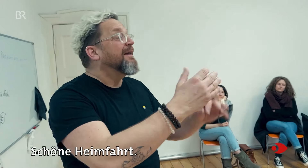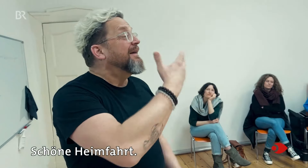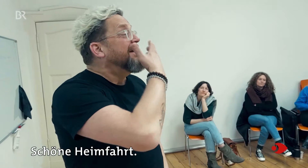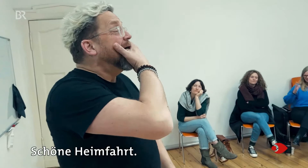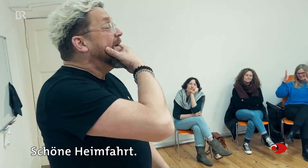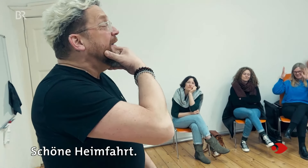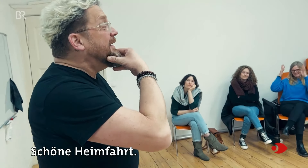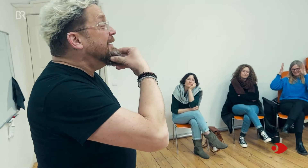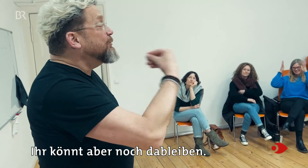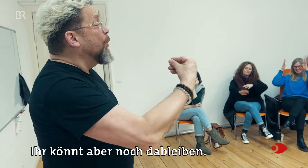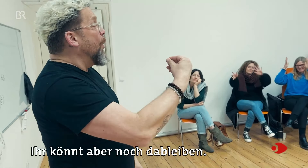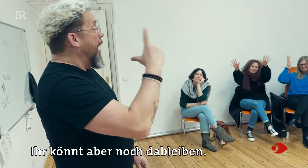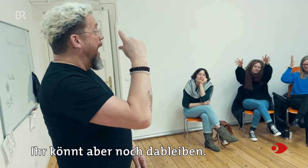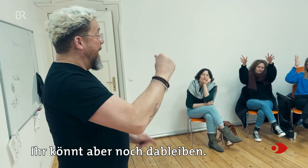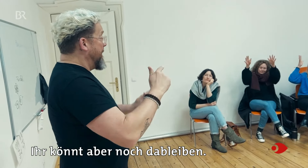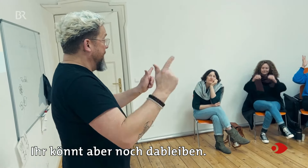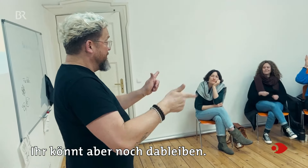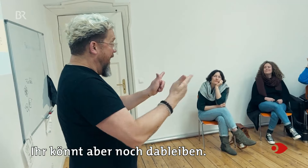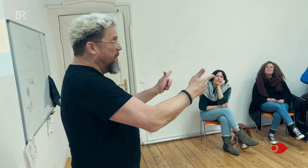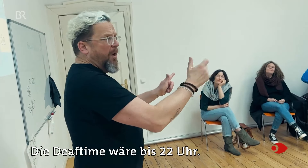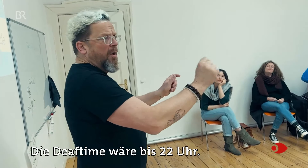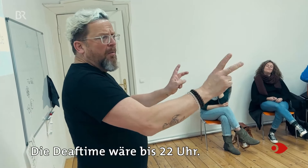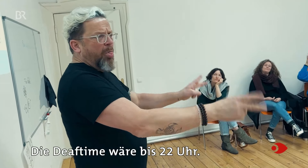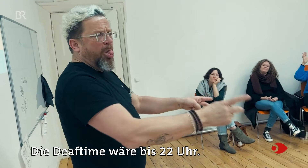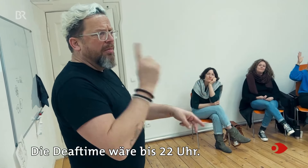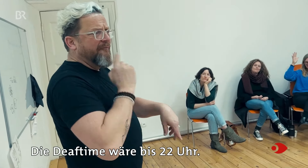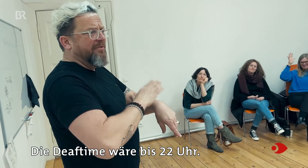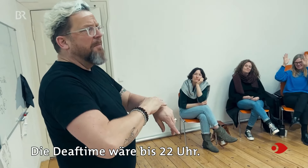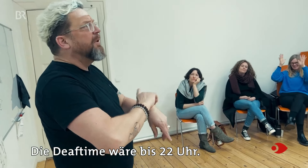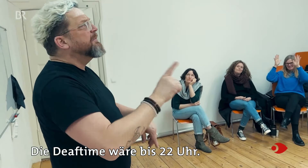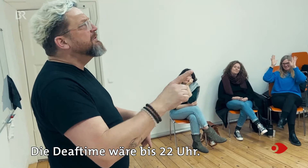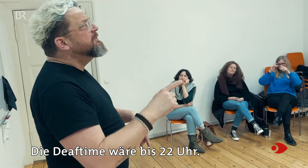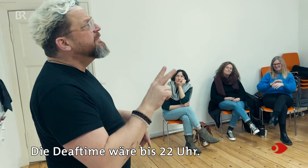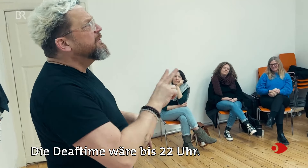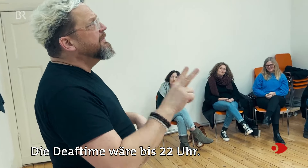Schöne Heimfahrt. Ihr könnt aber noch da bleiben. Die Deftime wäre bis 22 Uhr.